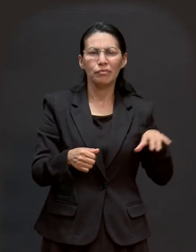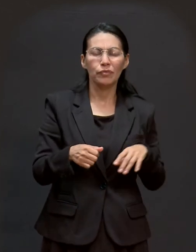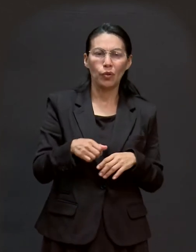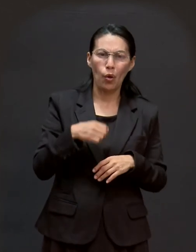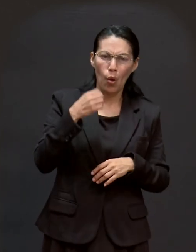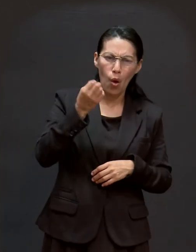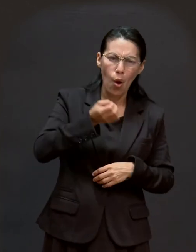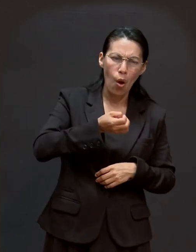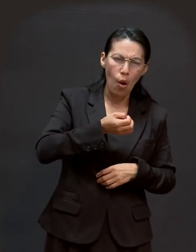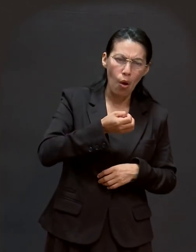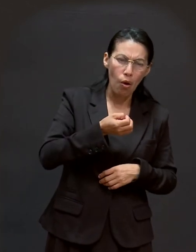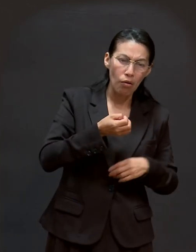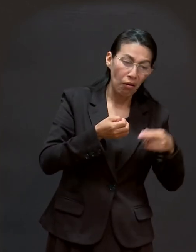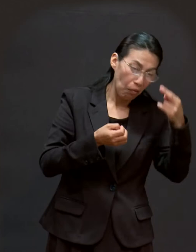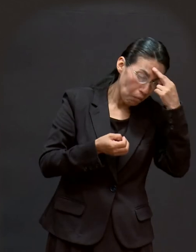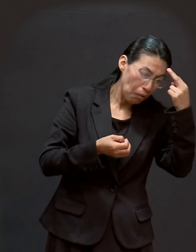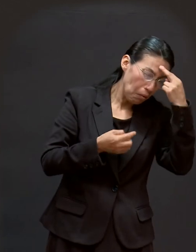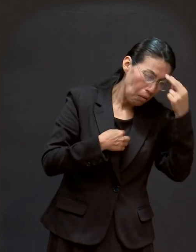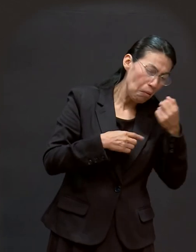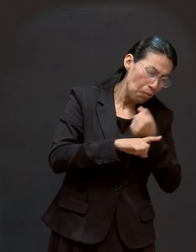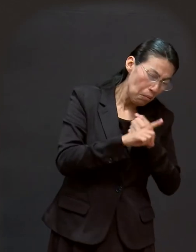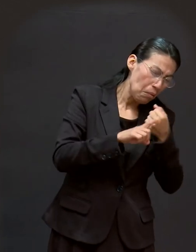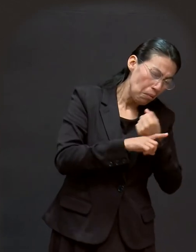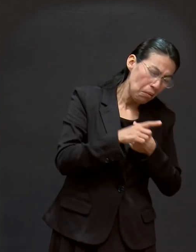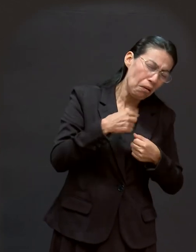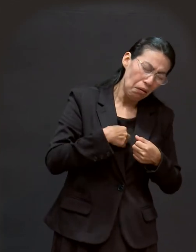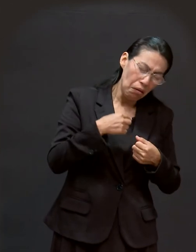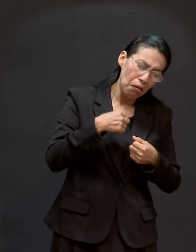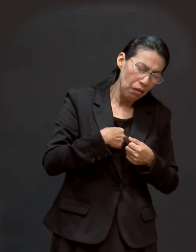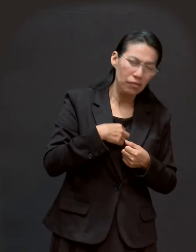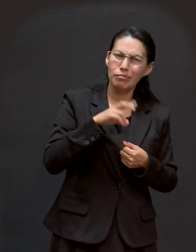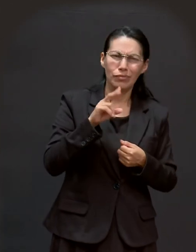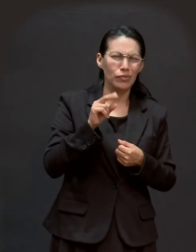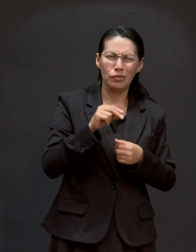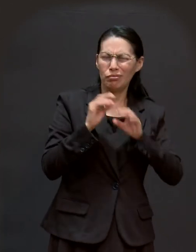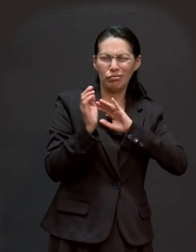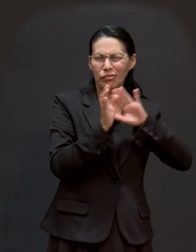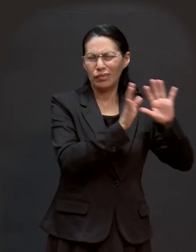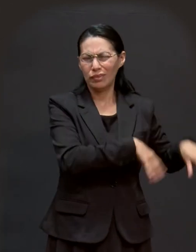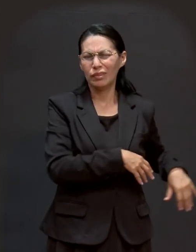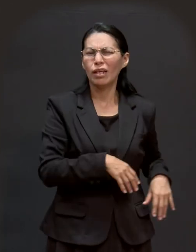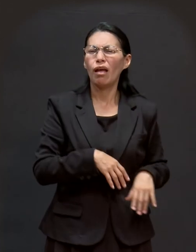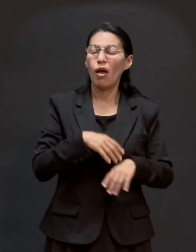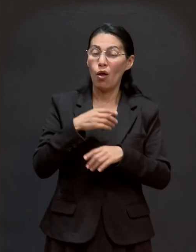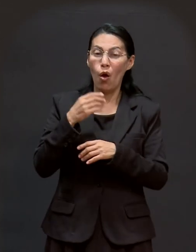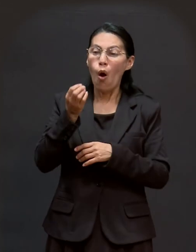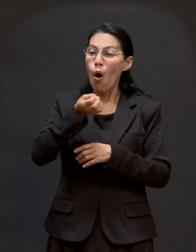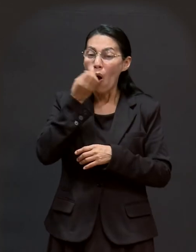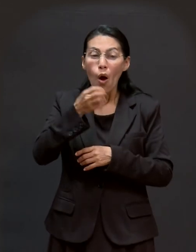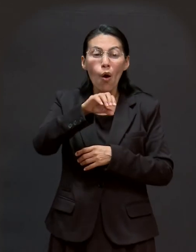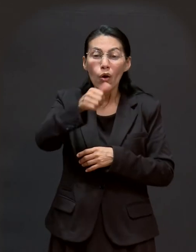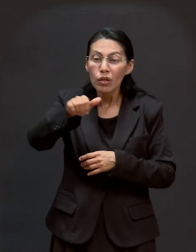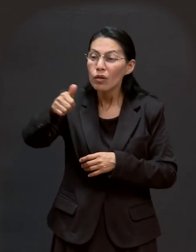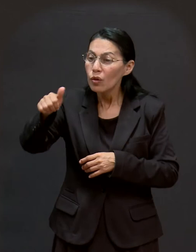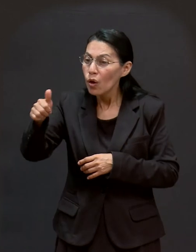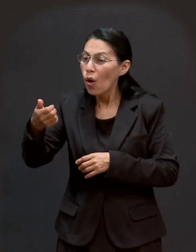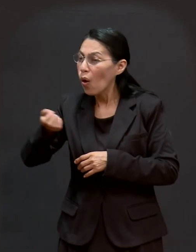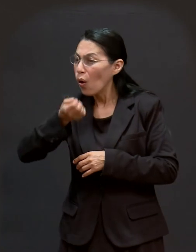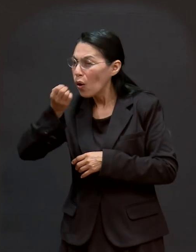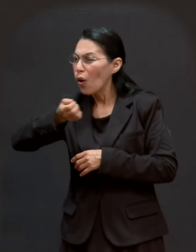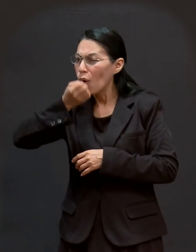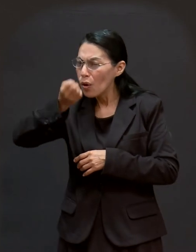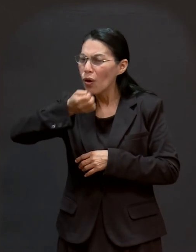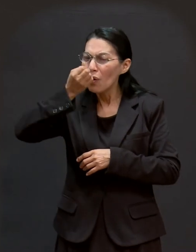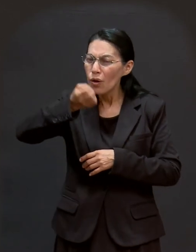mismo y horas por lo que el otro te está pidiendo ya son tres como el amigo que fue a pedirle pan a